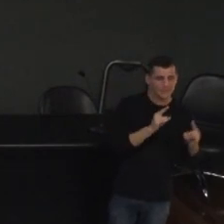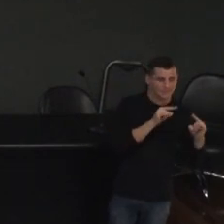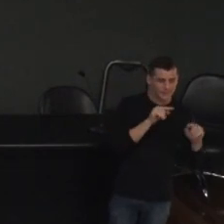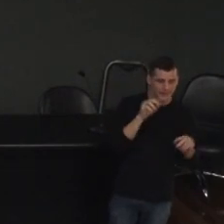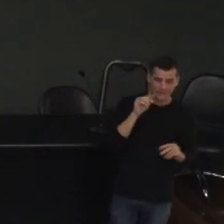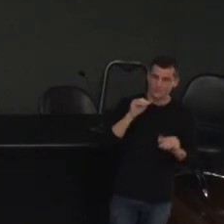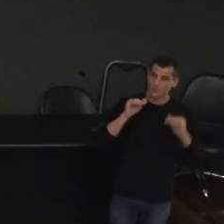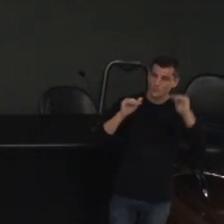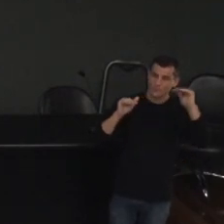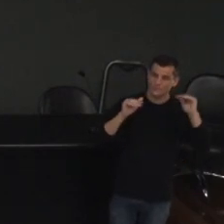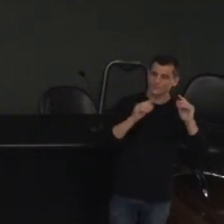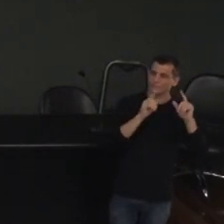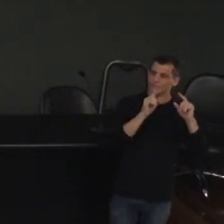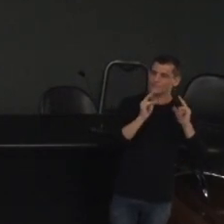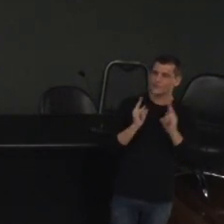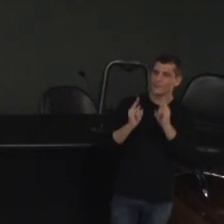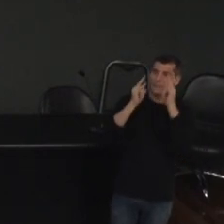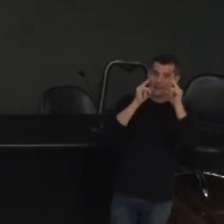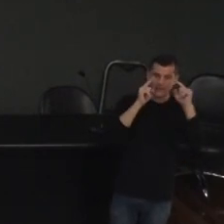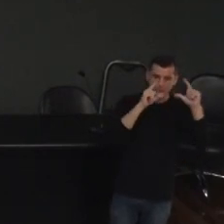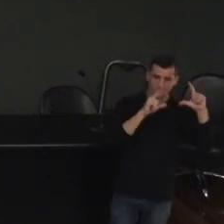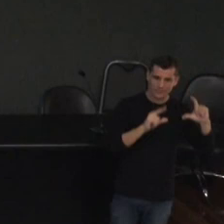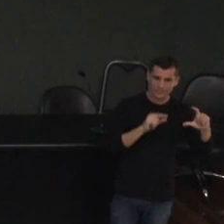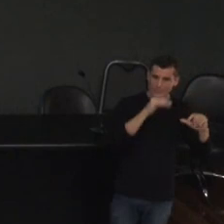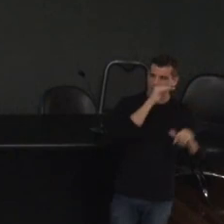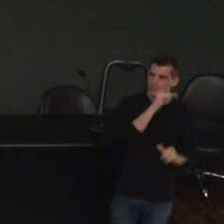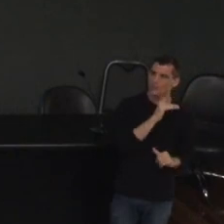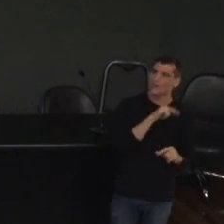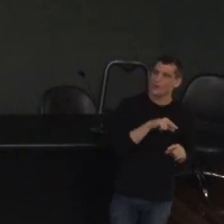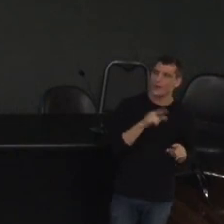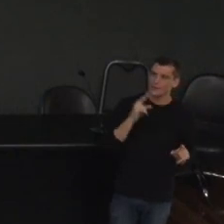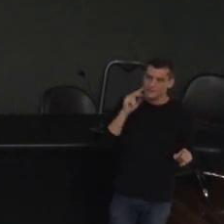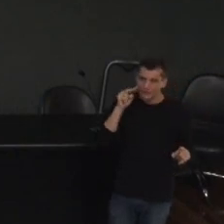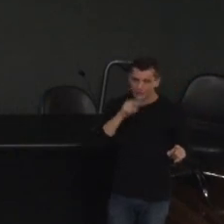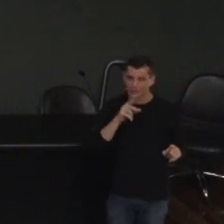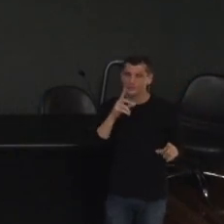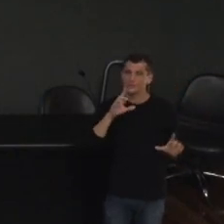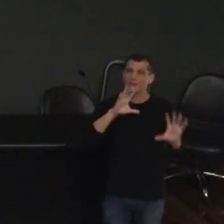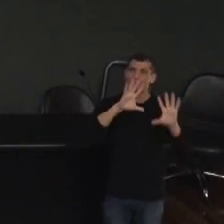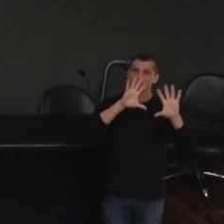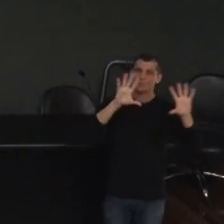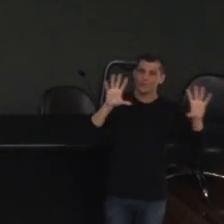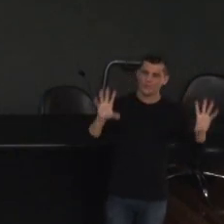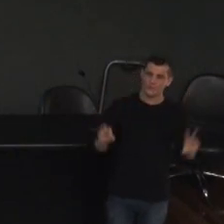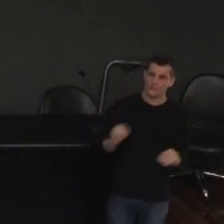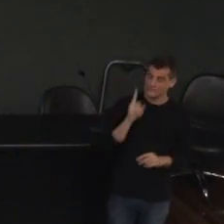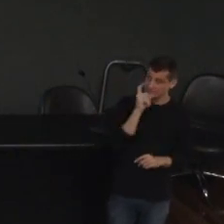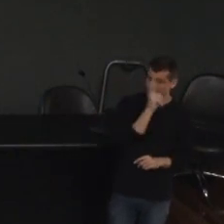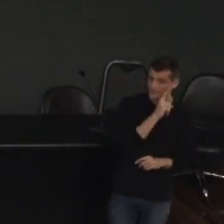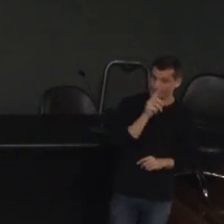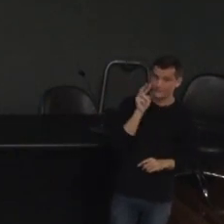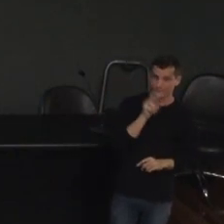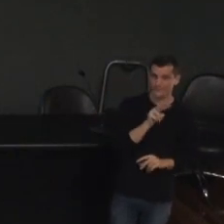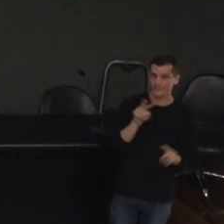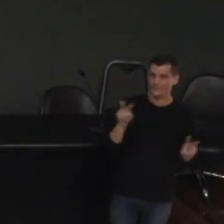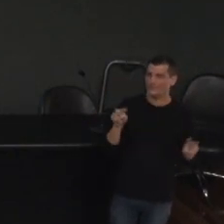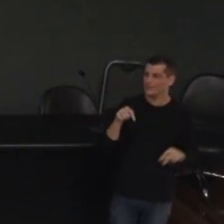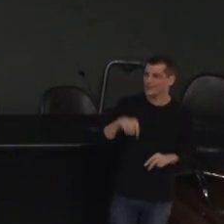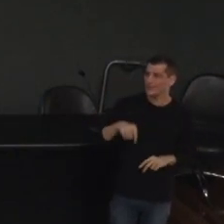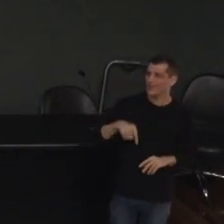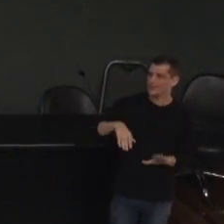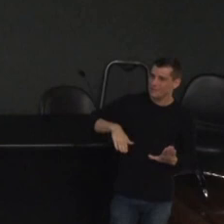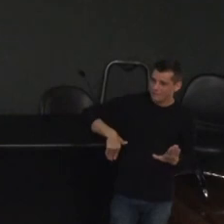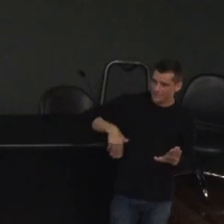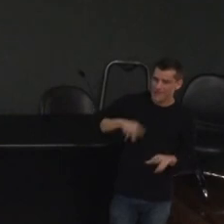um frio sei lá quanto é que tá não tem muita graça né É muito mais divertido acordar aqui com essa Orla dá vontade